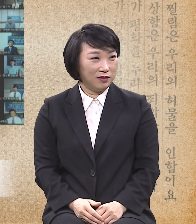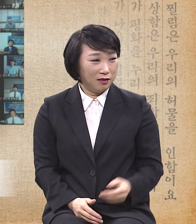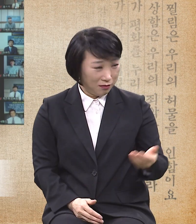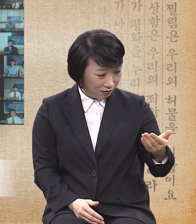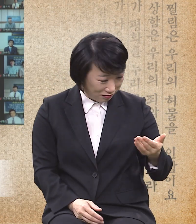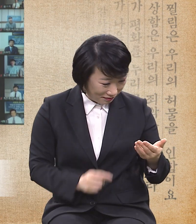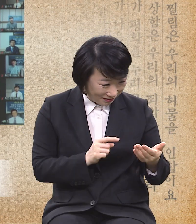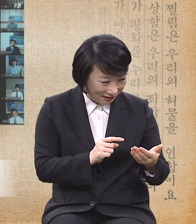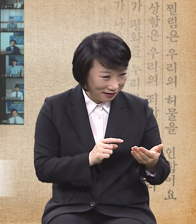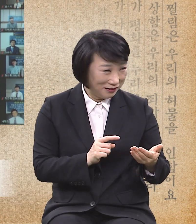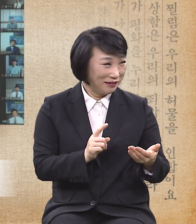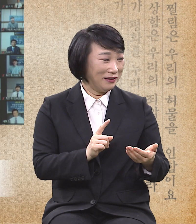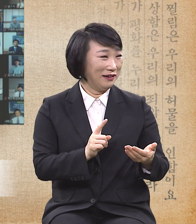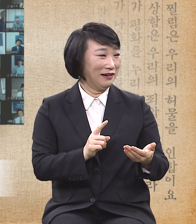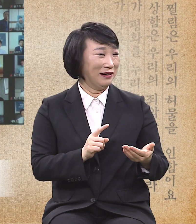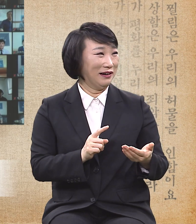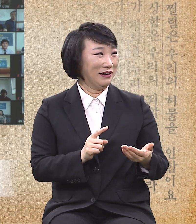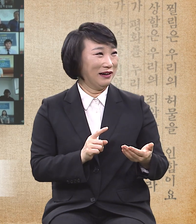아니,